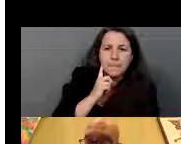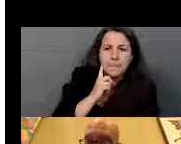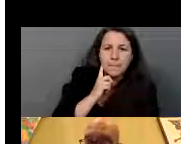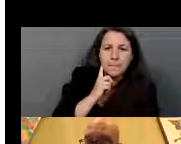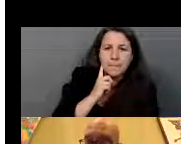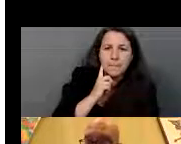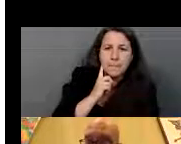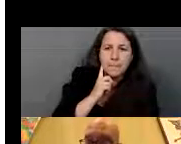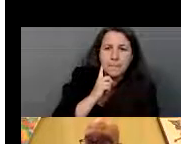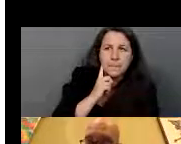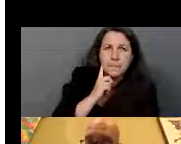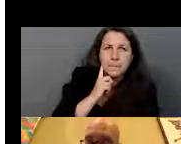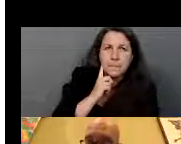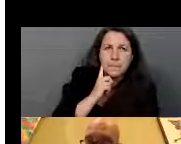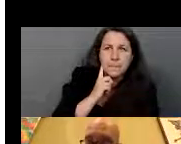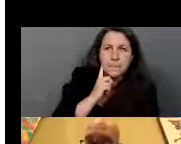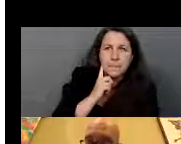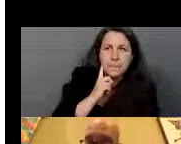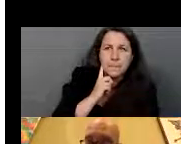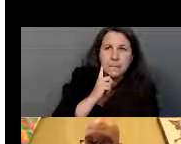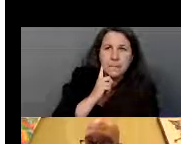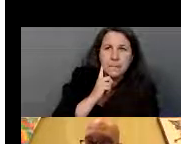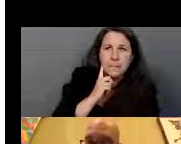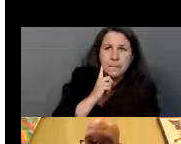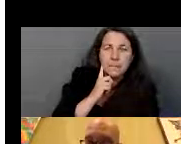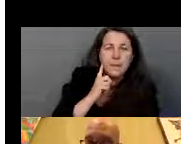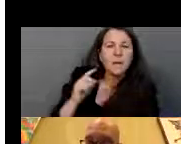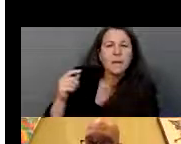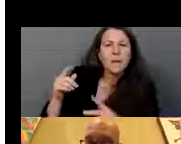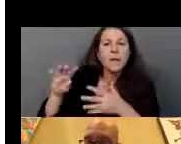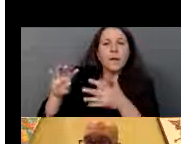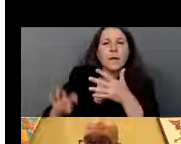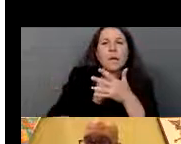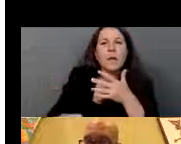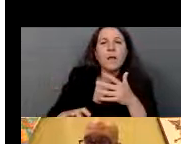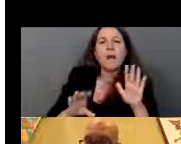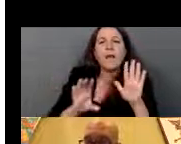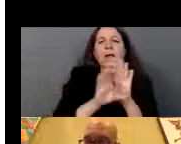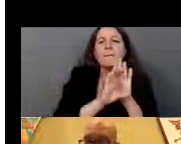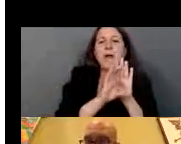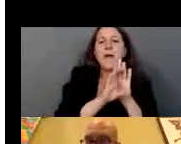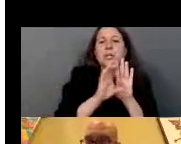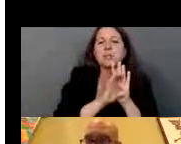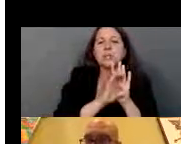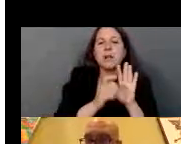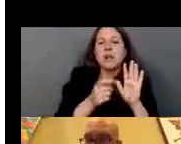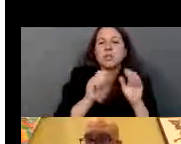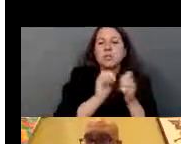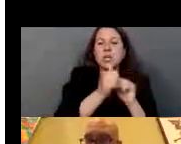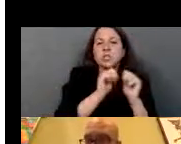Quelqu'une dans le fil de discussion demande qu'on puisse, pour les personnes qui ne pourraient pas voir, par